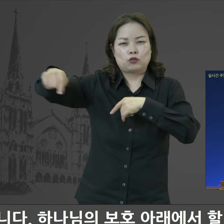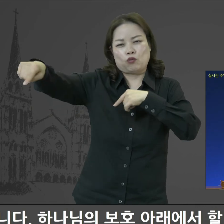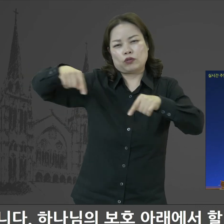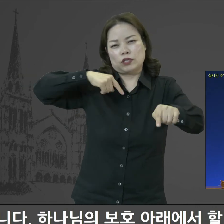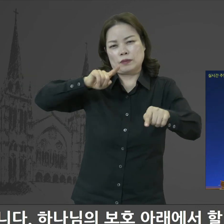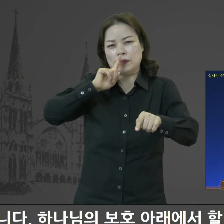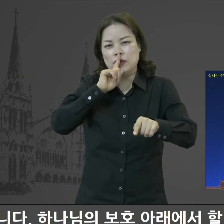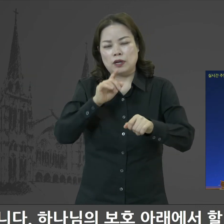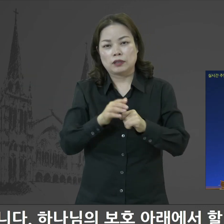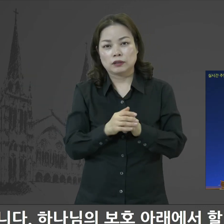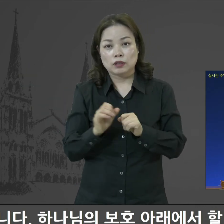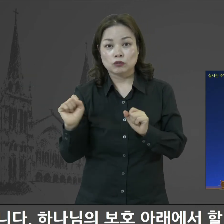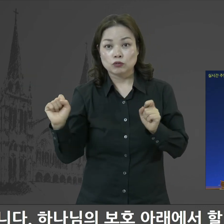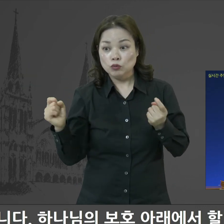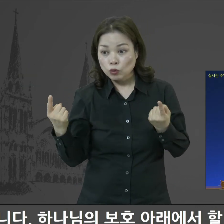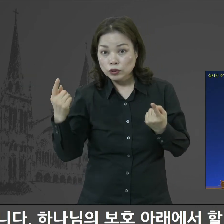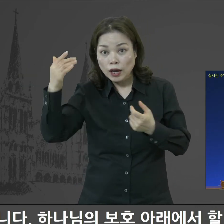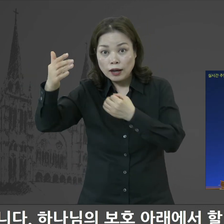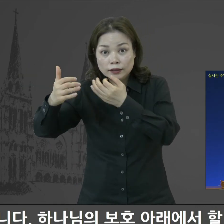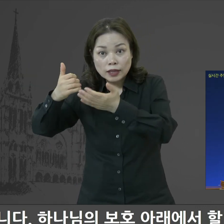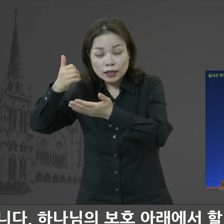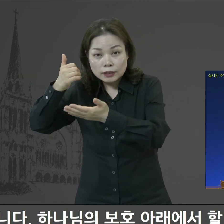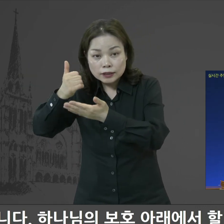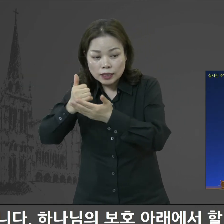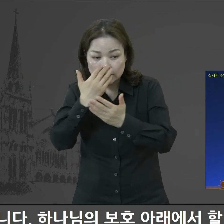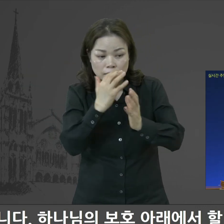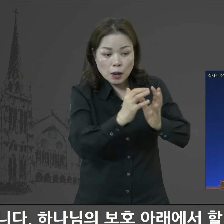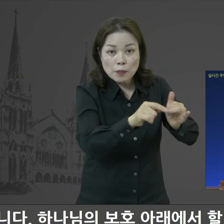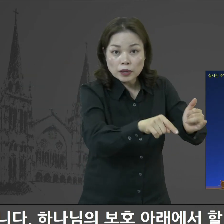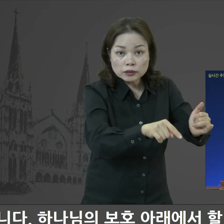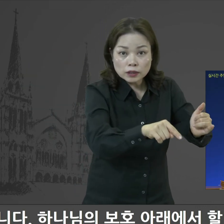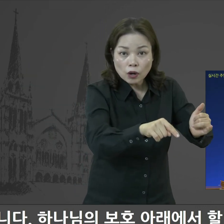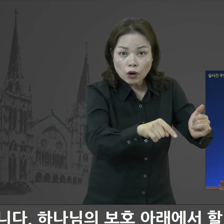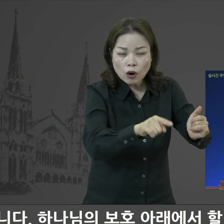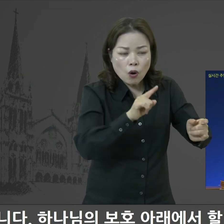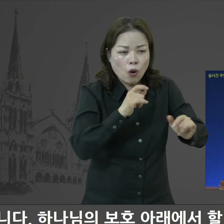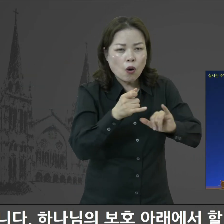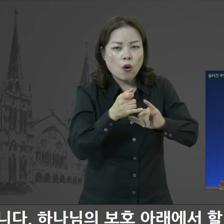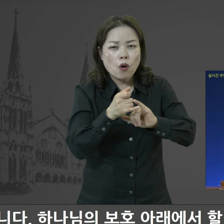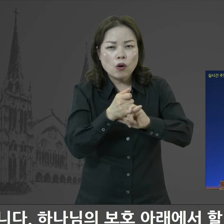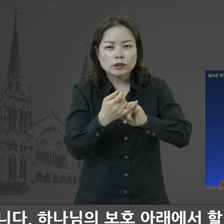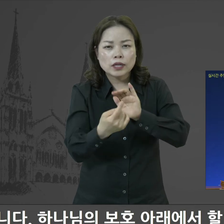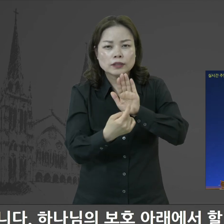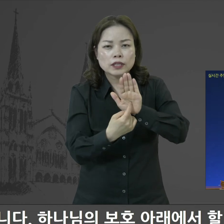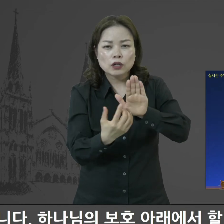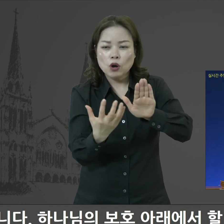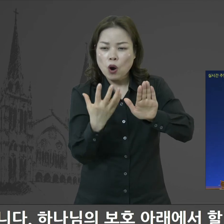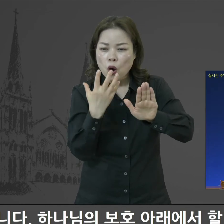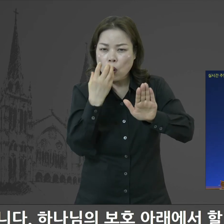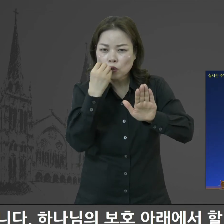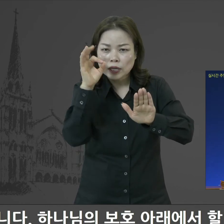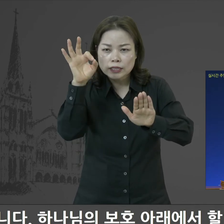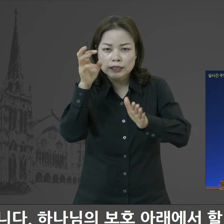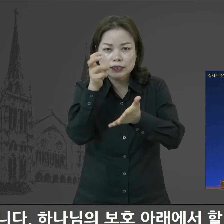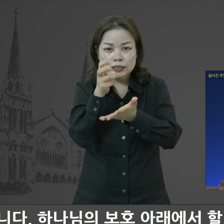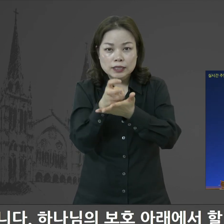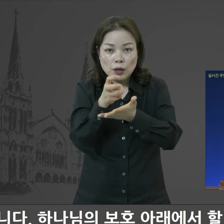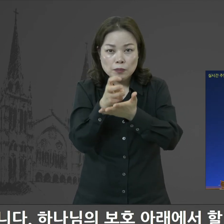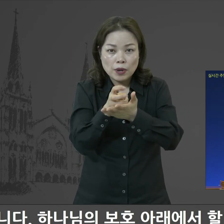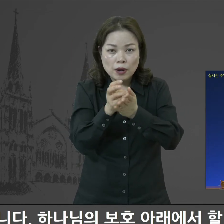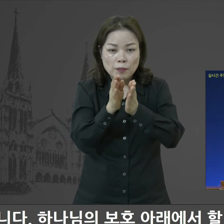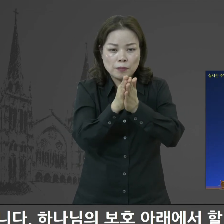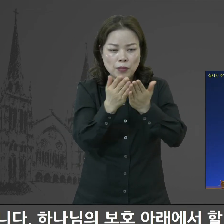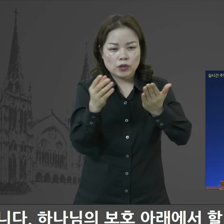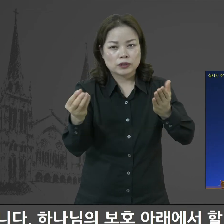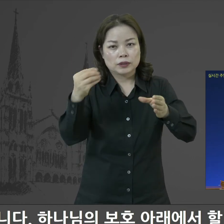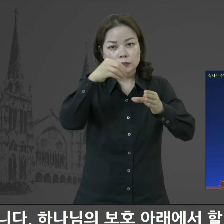상징합니다. 동시에 하나님과 이스라엘 백성 간에 언약의 증표인 그 거룩한 십계명 두 돌판이